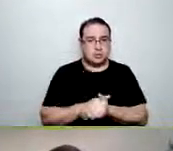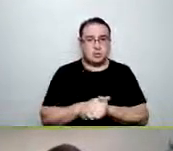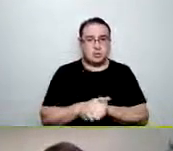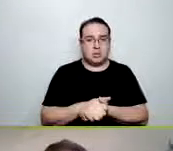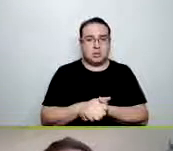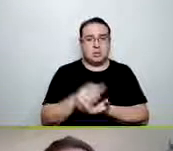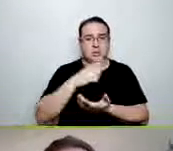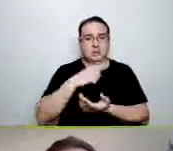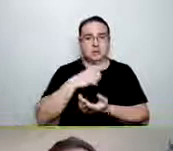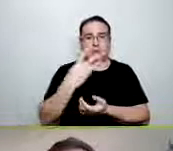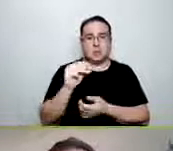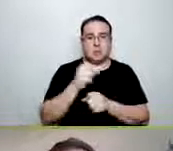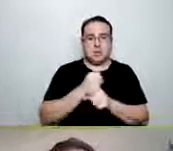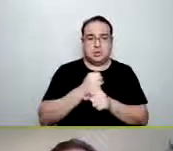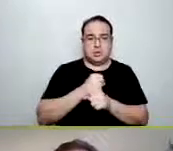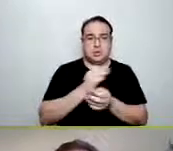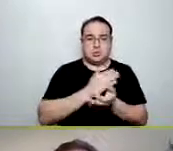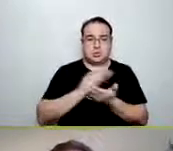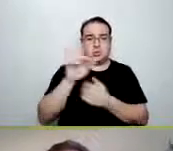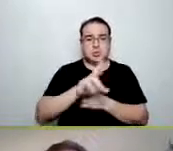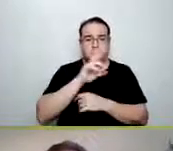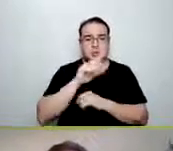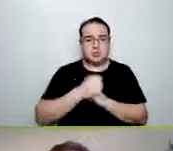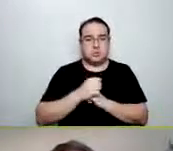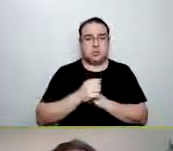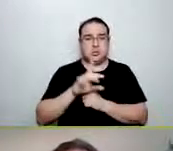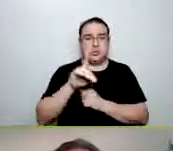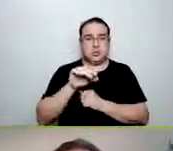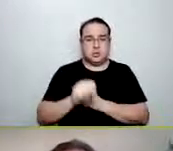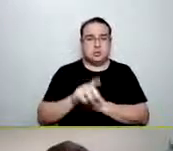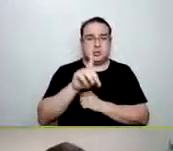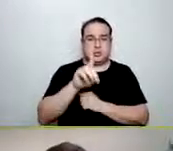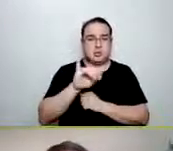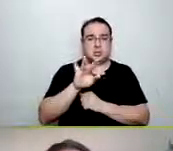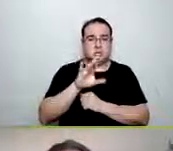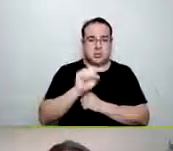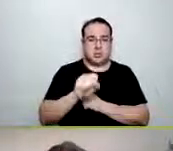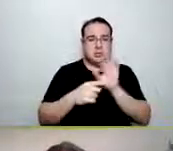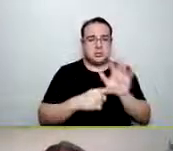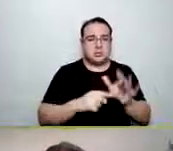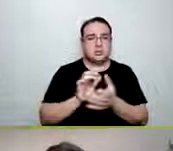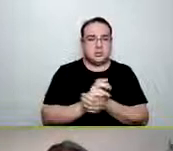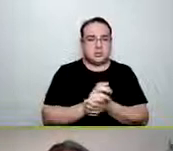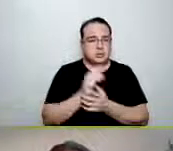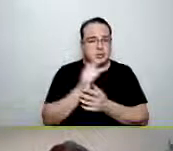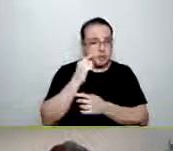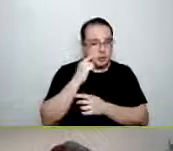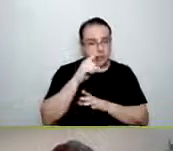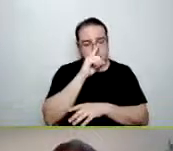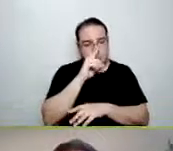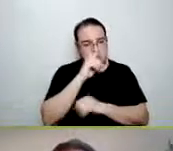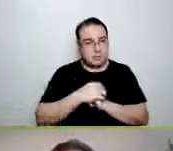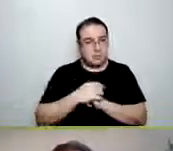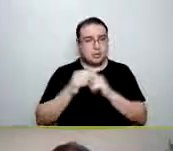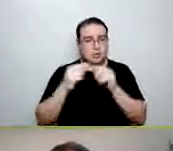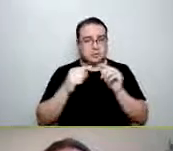E tem uns 30 anos que nós começamos a usar o computador e dados digitais. E, como eu falei, tem um risco de se perder entre